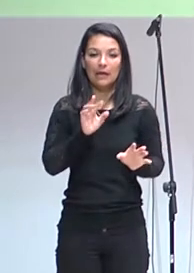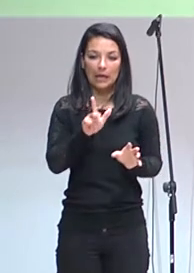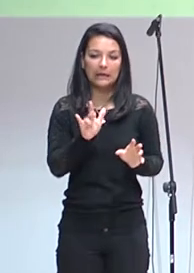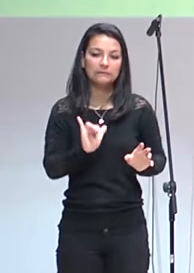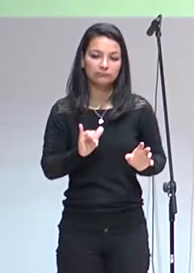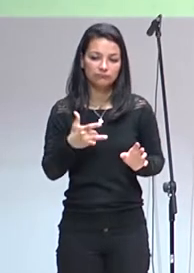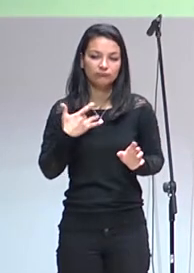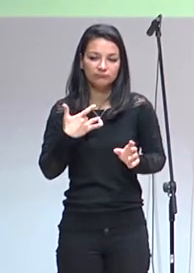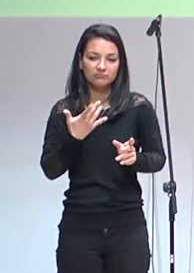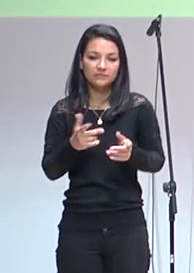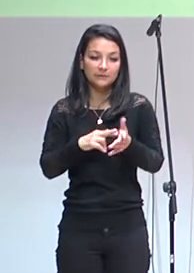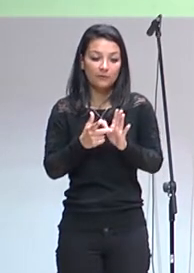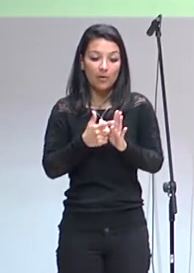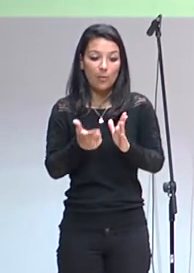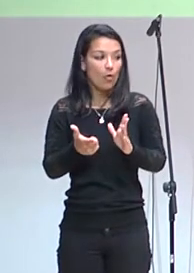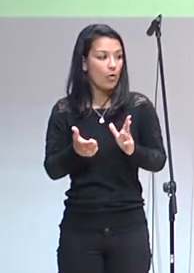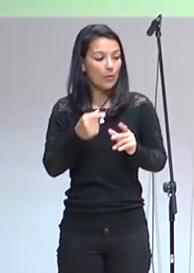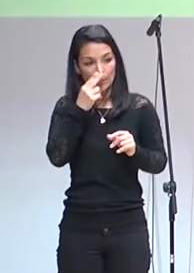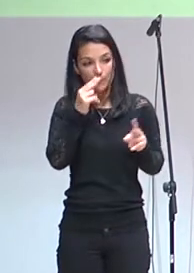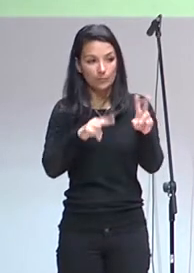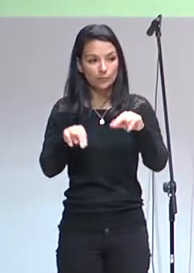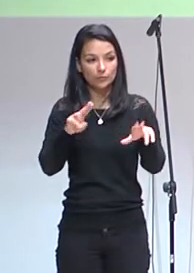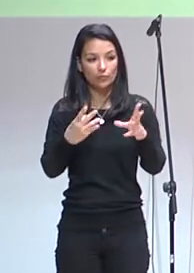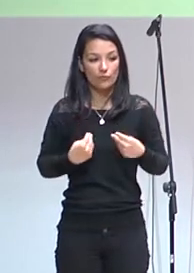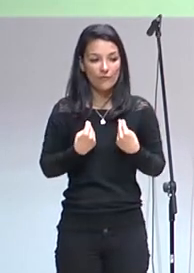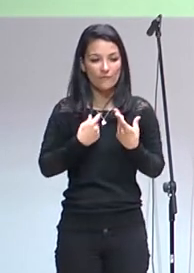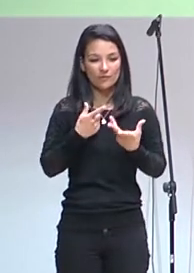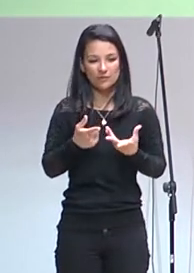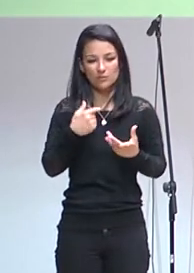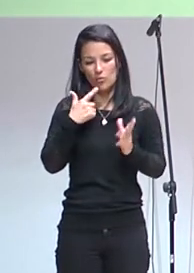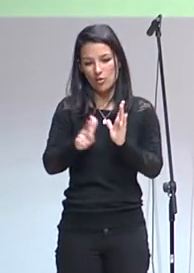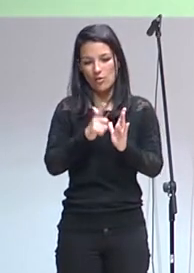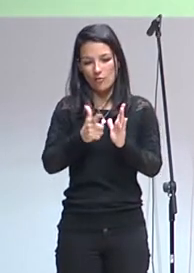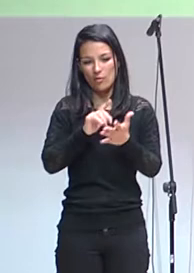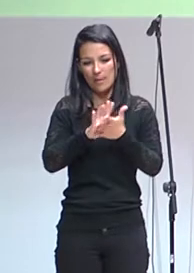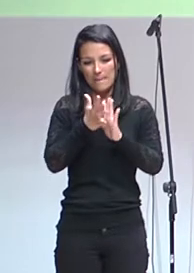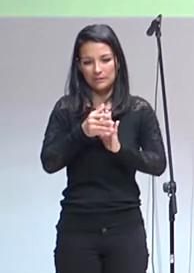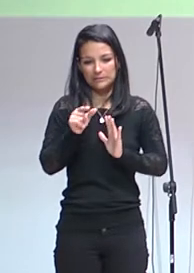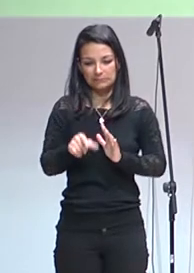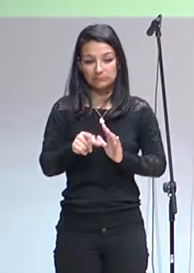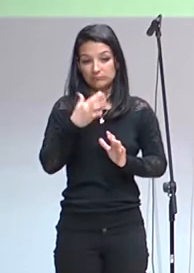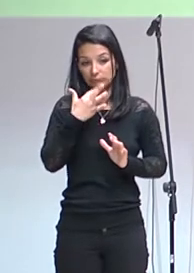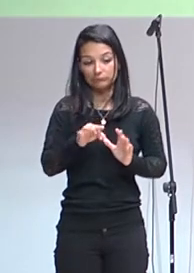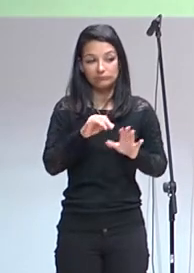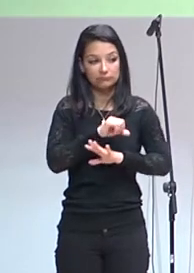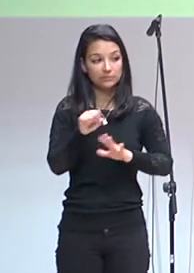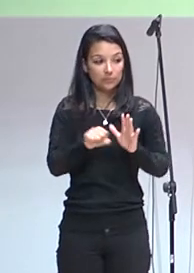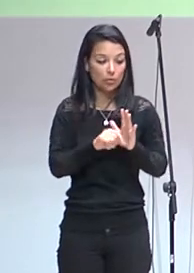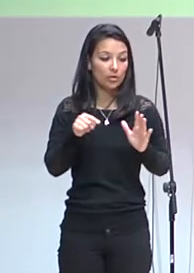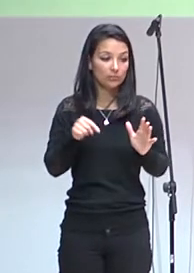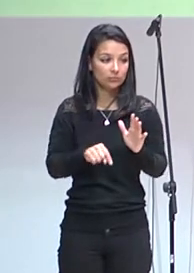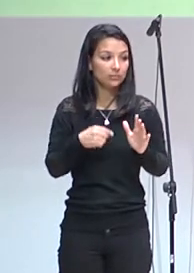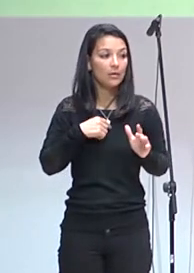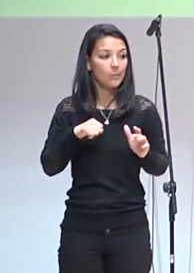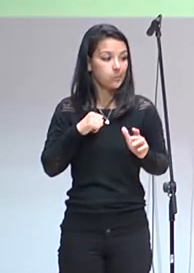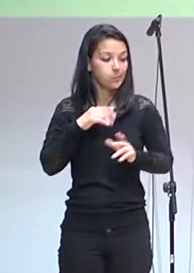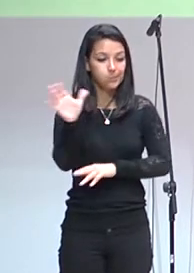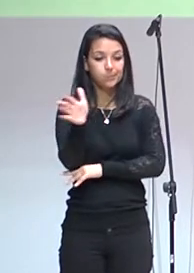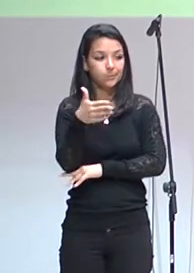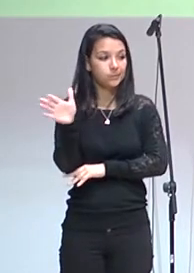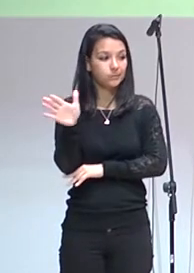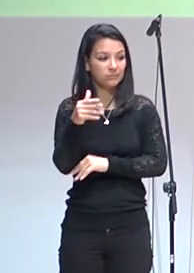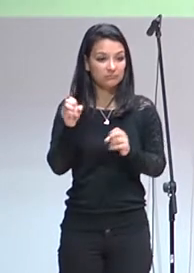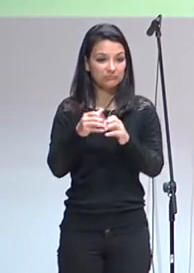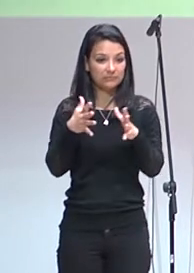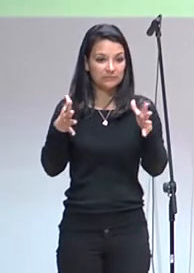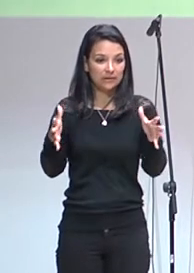sentido, ¿no?, del Museo Vivo, del Gran Libro de la Paz, que es un libro viajero, ¿no?, muy simbólico. Tenemos una bandera gigante que toda la